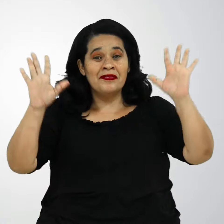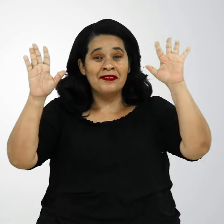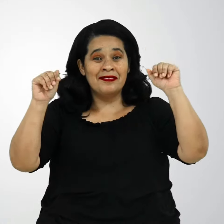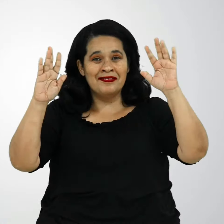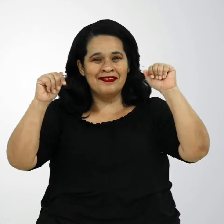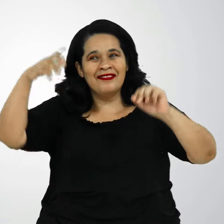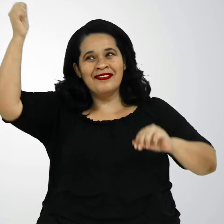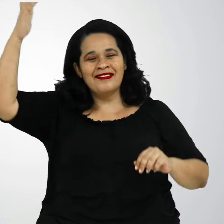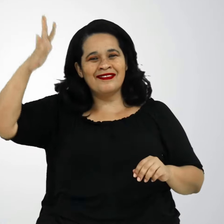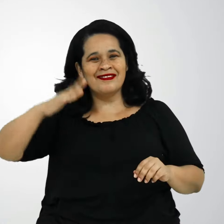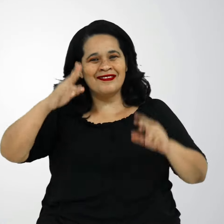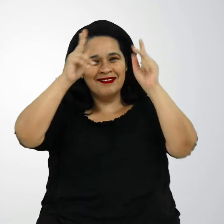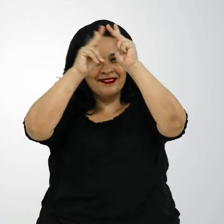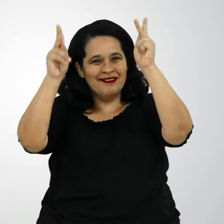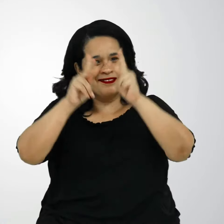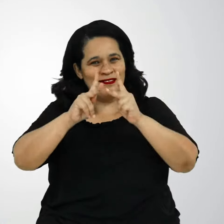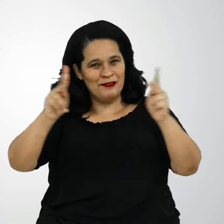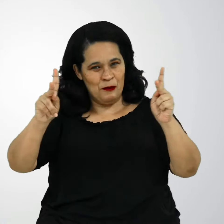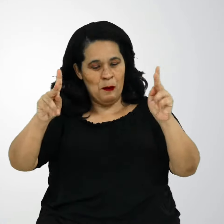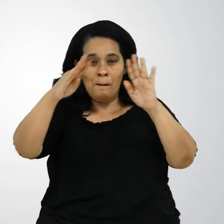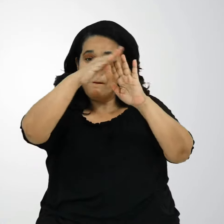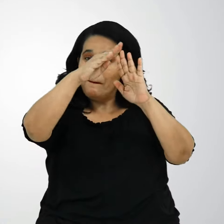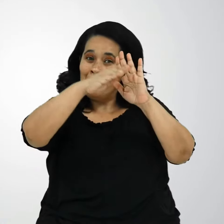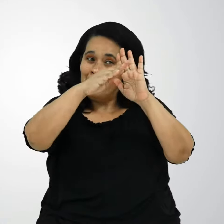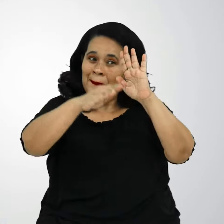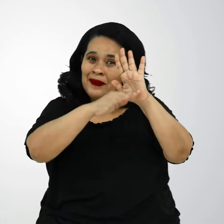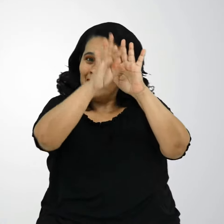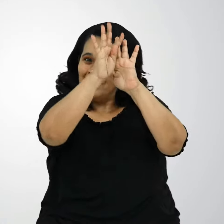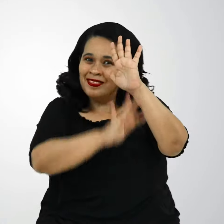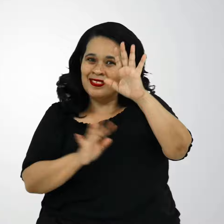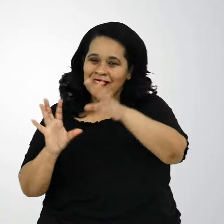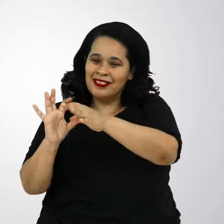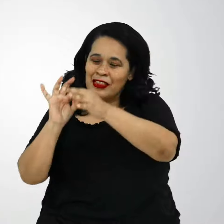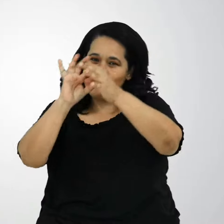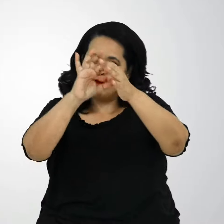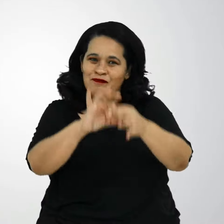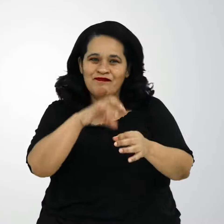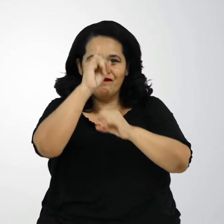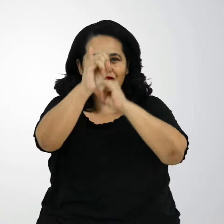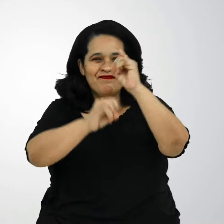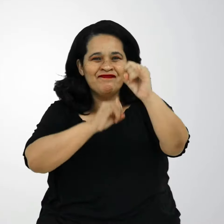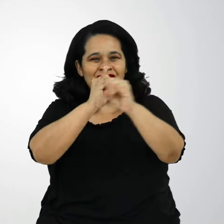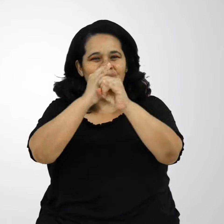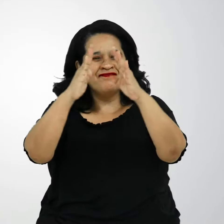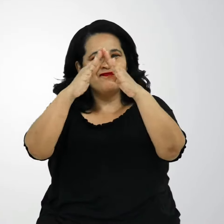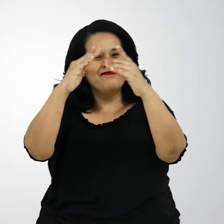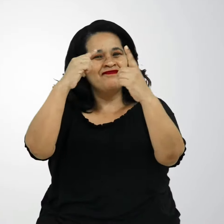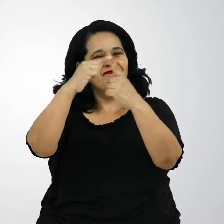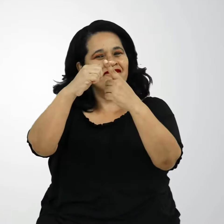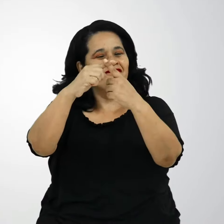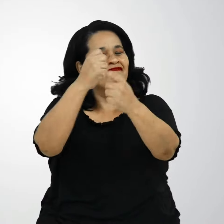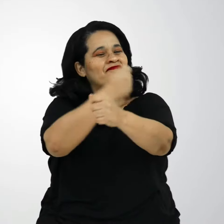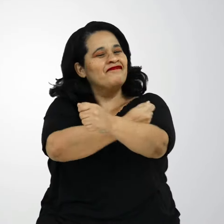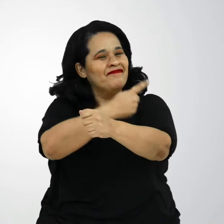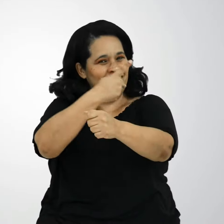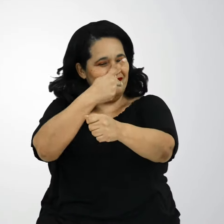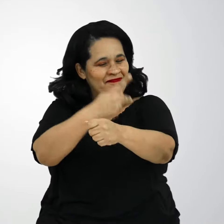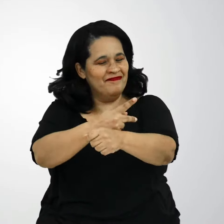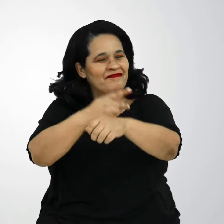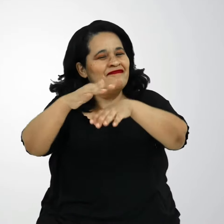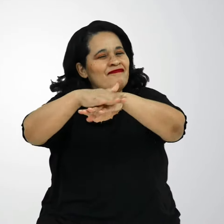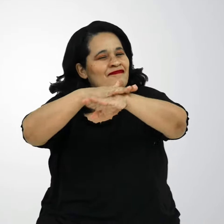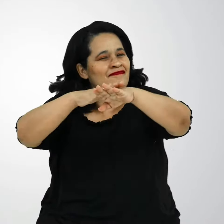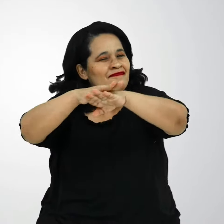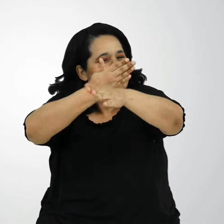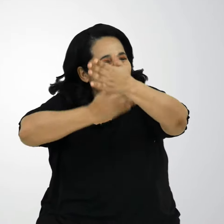Olá, graça e paz. Esse é o programa Texto e Contexto, espaço online da Igreja Adventista da Promessa, onde conversamos sobre